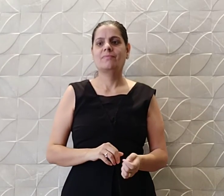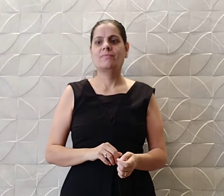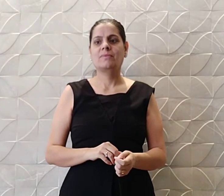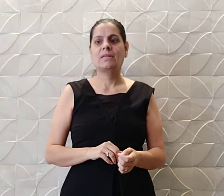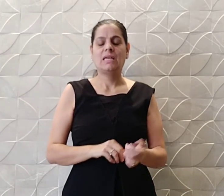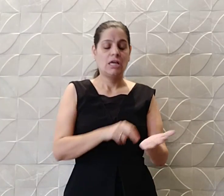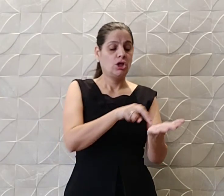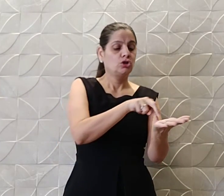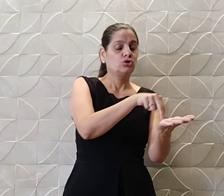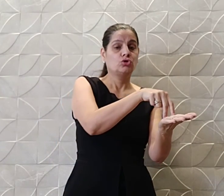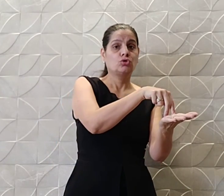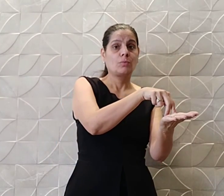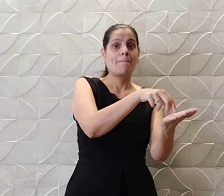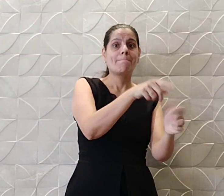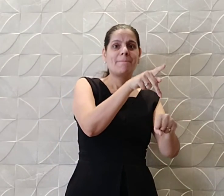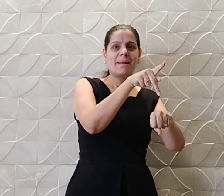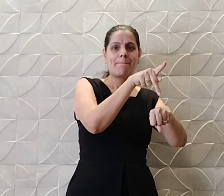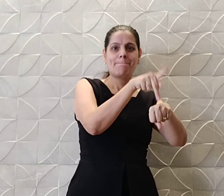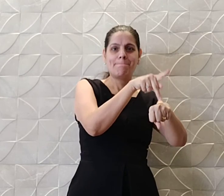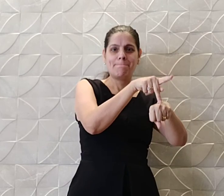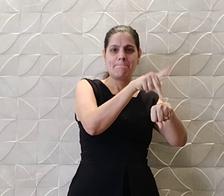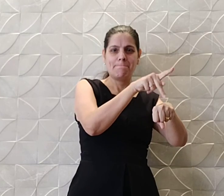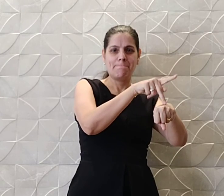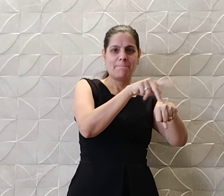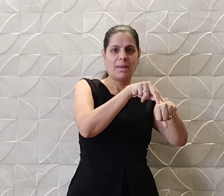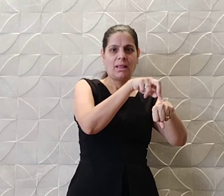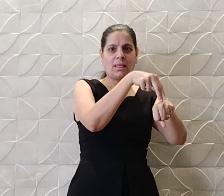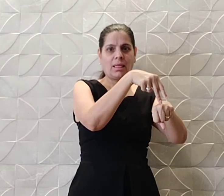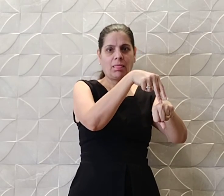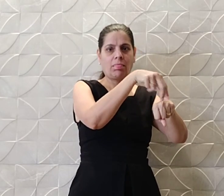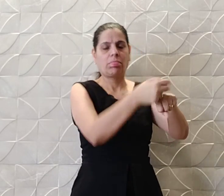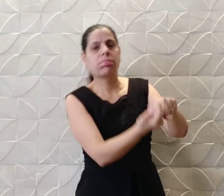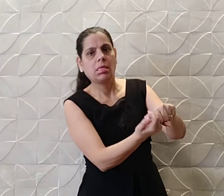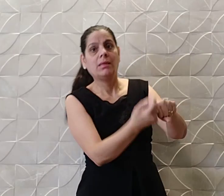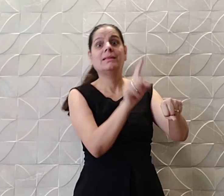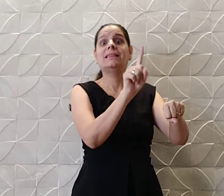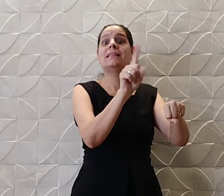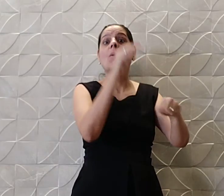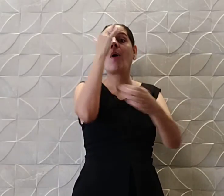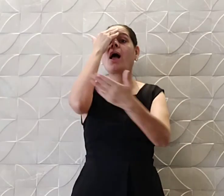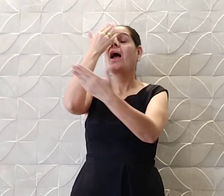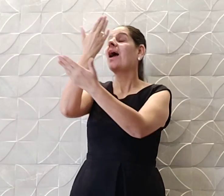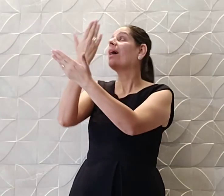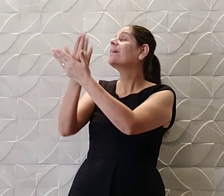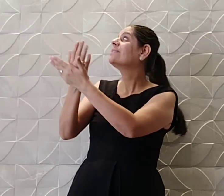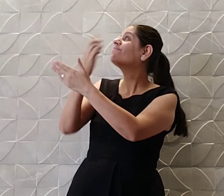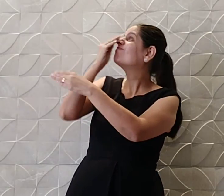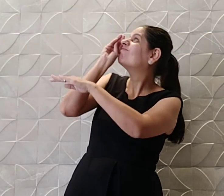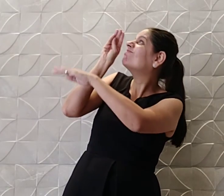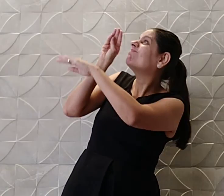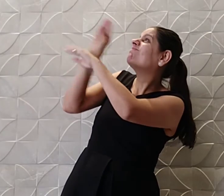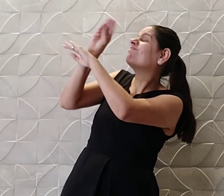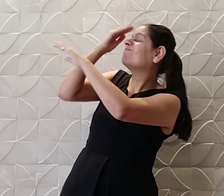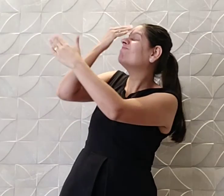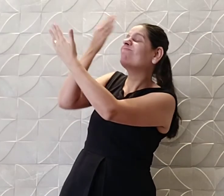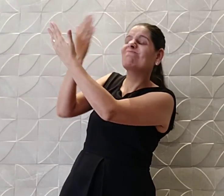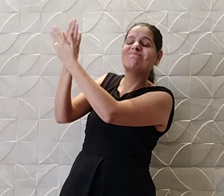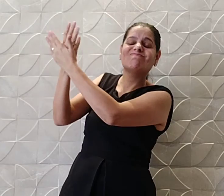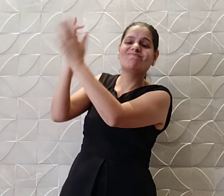Tropeçaram na pedra fundamental quando não acreditaram em Cristo como o cumprimento da promessa do Messias que governaria o